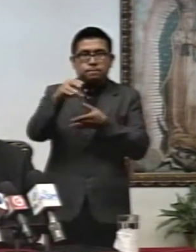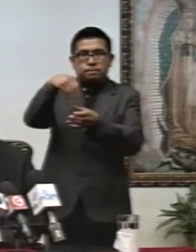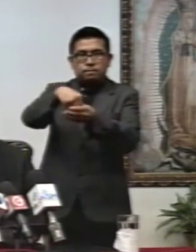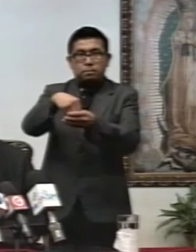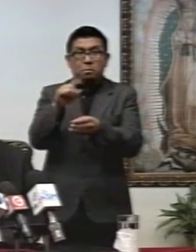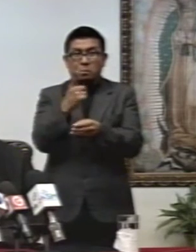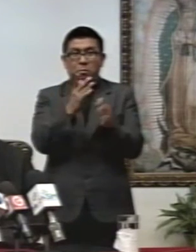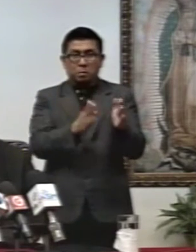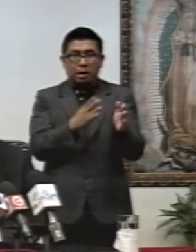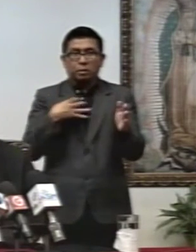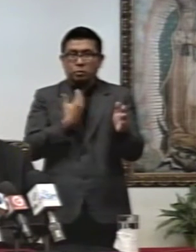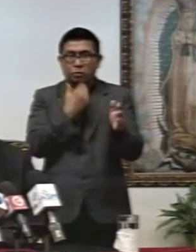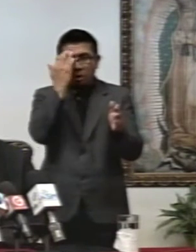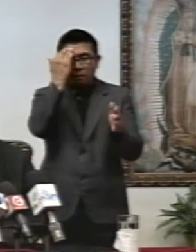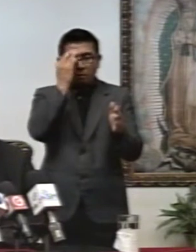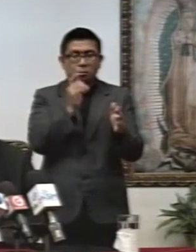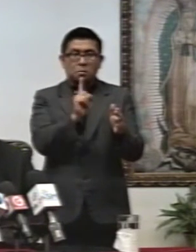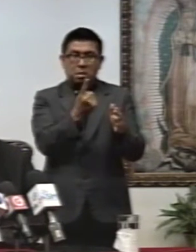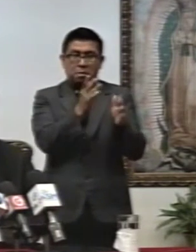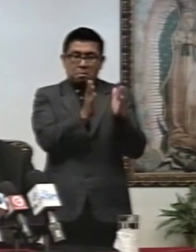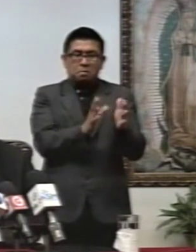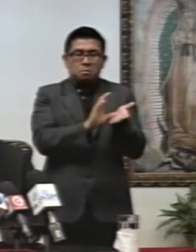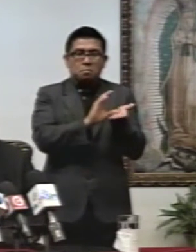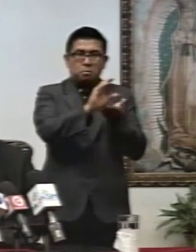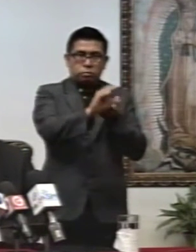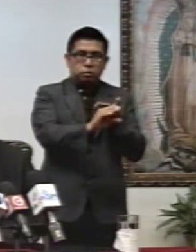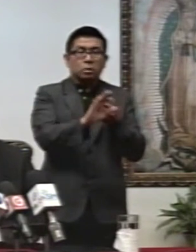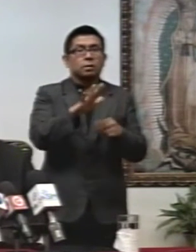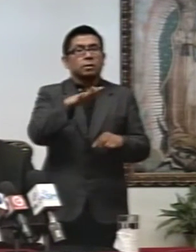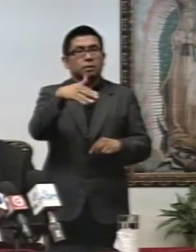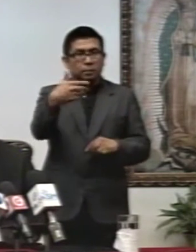primera parte, que después,